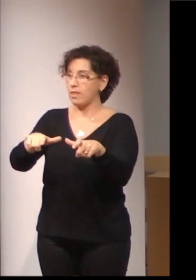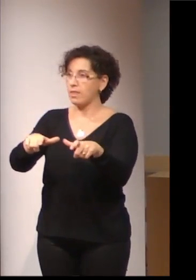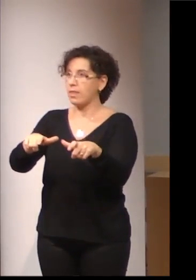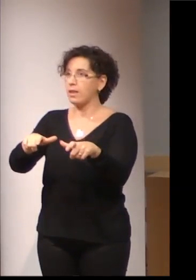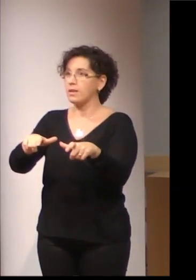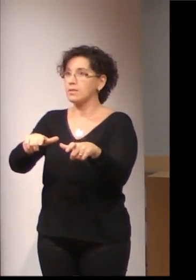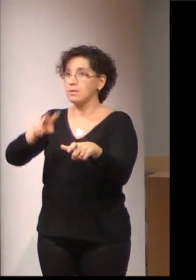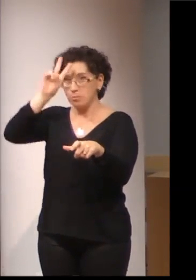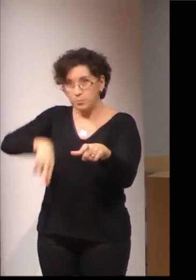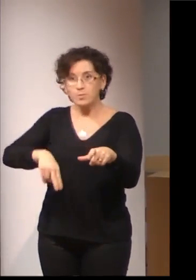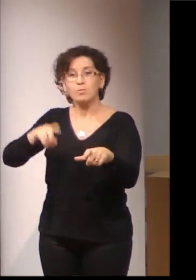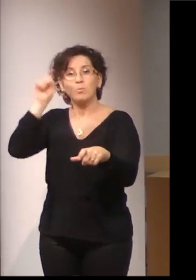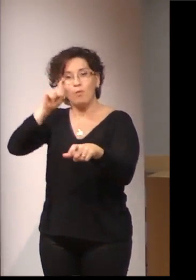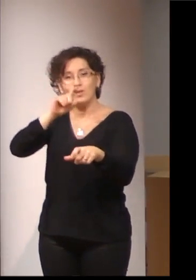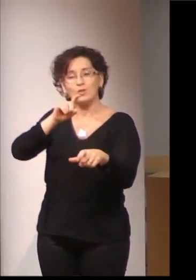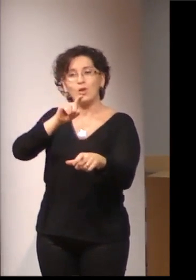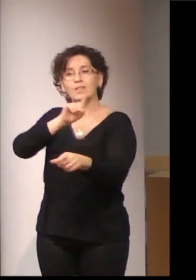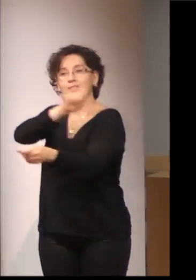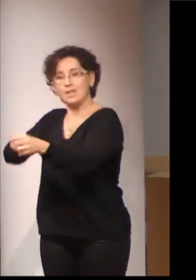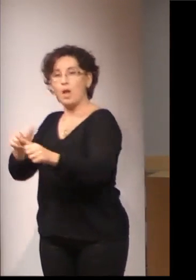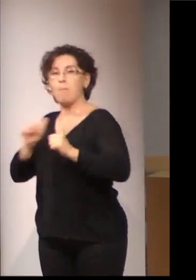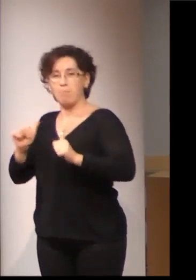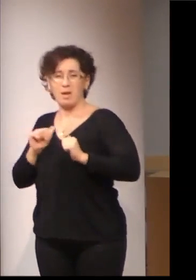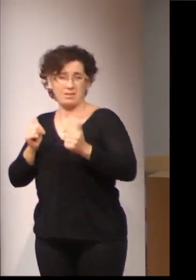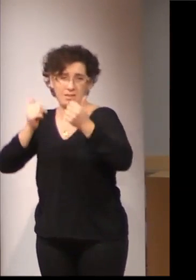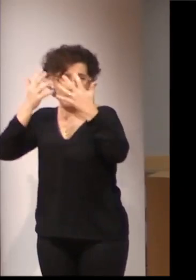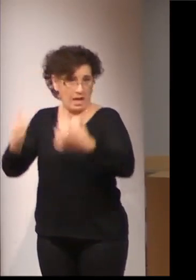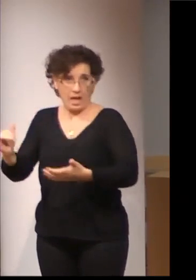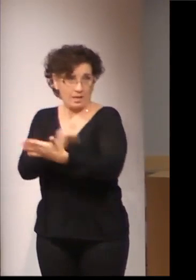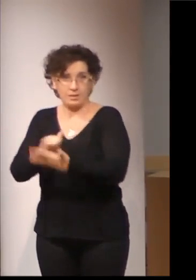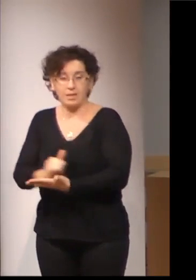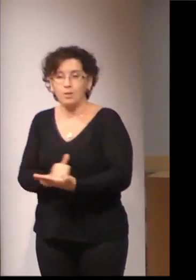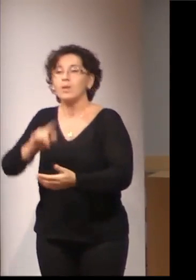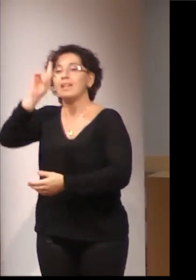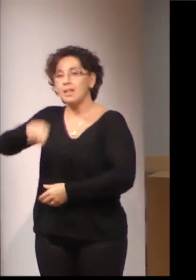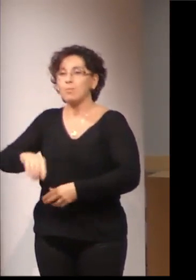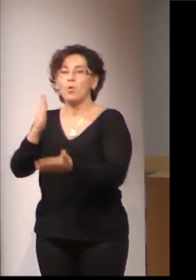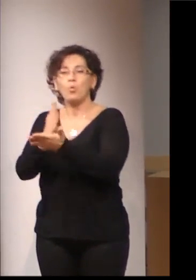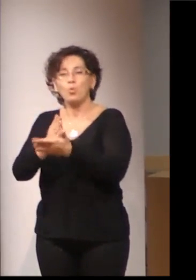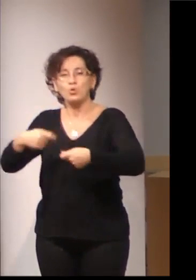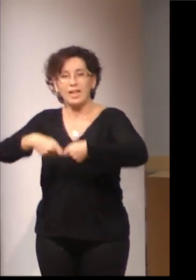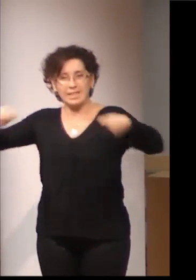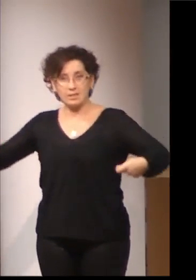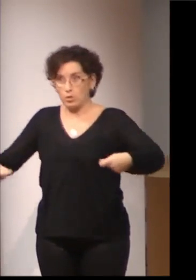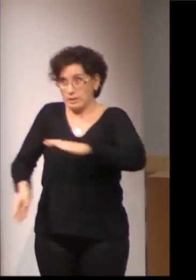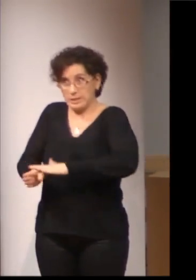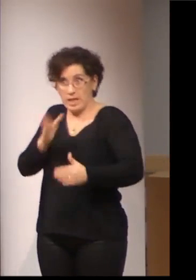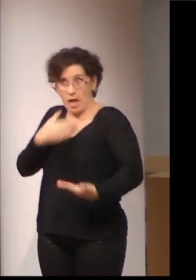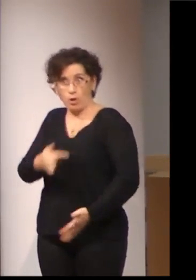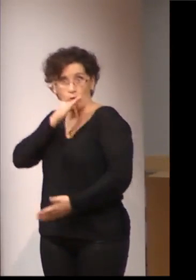han sido los profesores del máster, de muchas asignaturas del máster, y de los cursos de extensión, siguen siéndolo hoy en día.